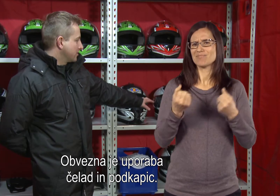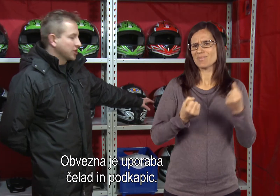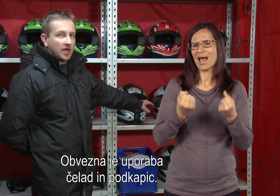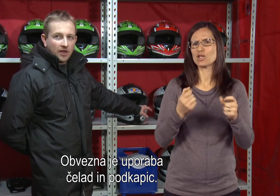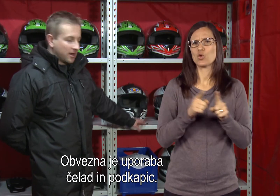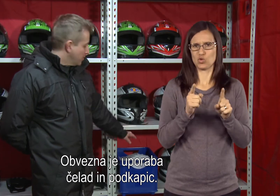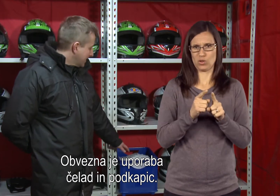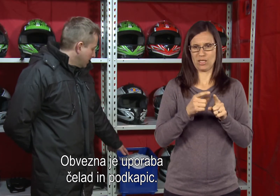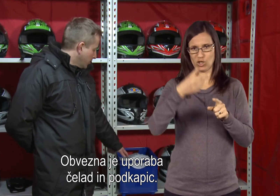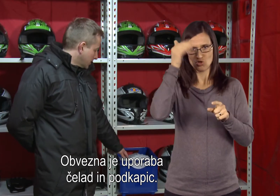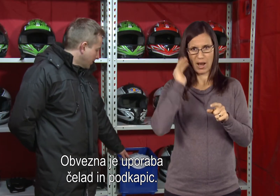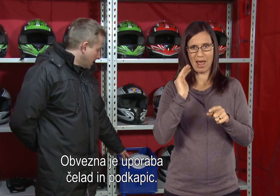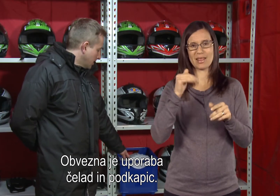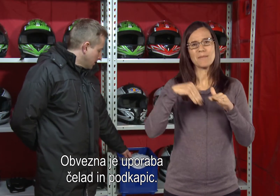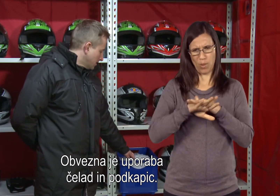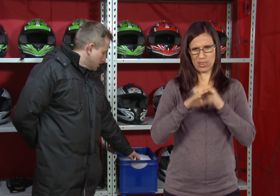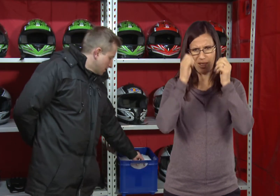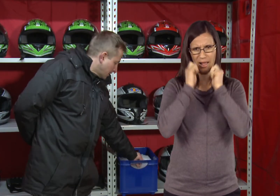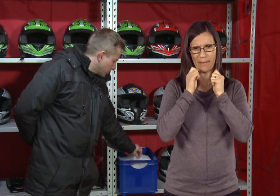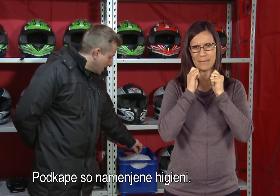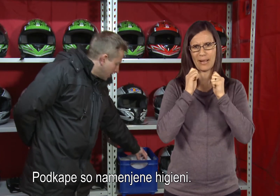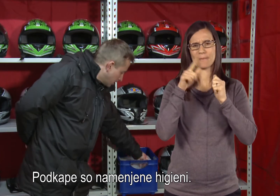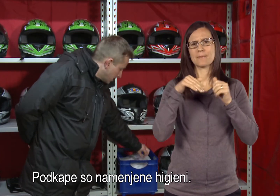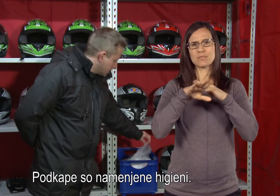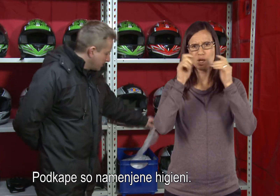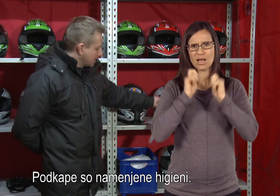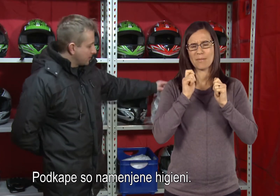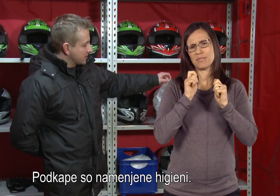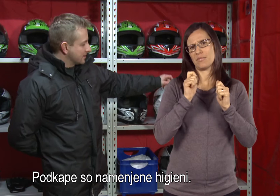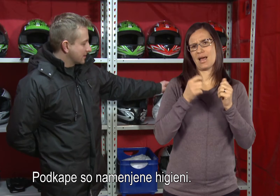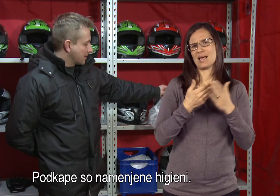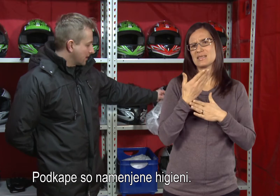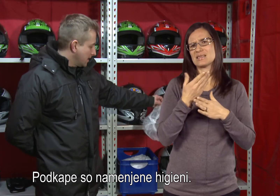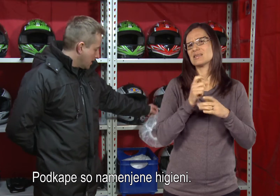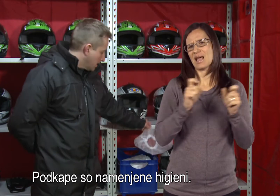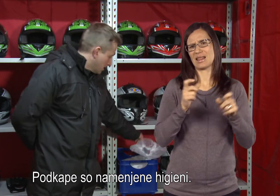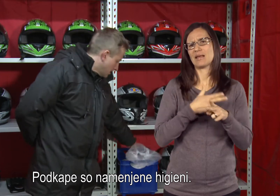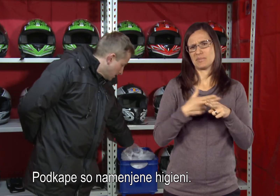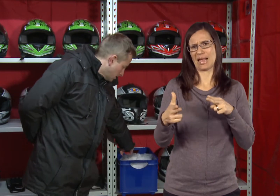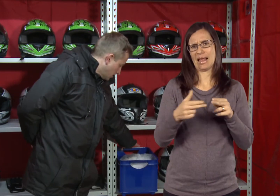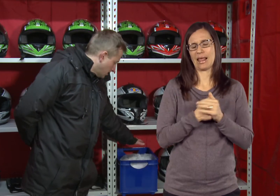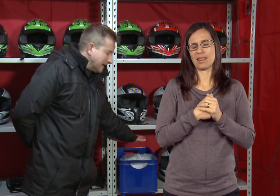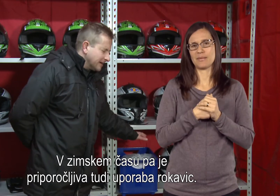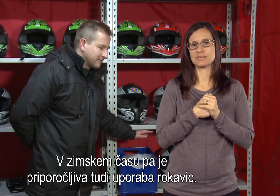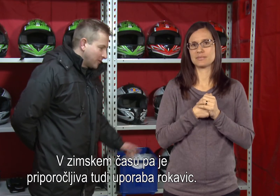je tudi čelada in pa tale podkapa. Ta podkapa je namenjena predvsem zaradi higiene.